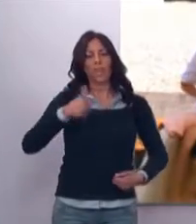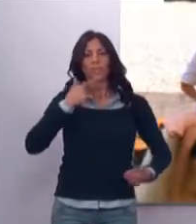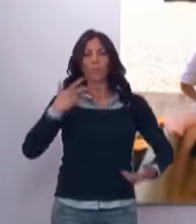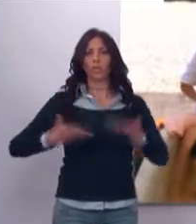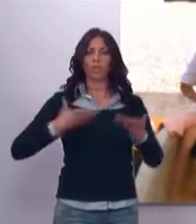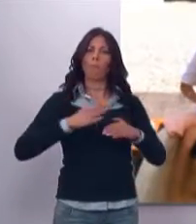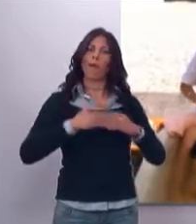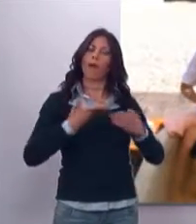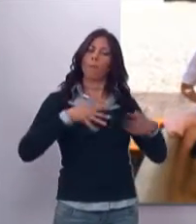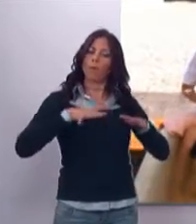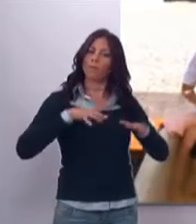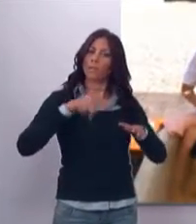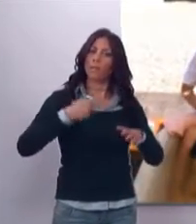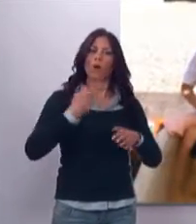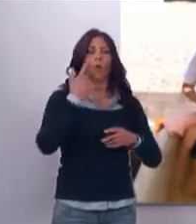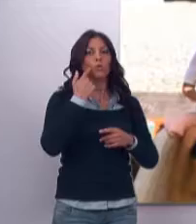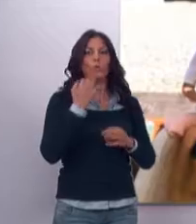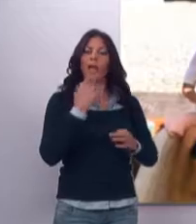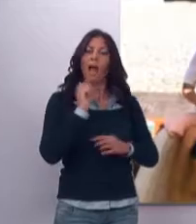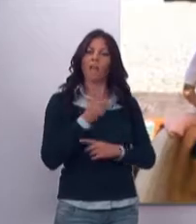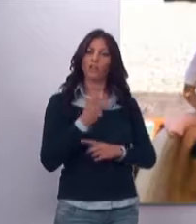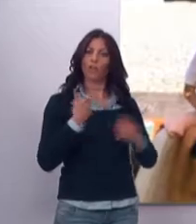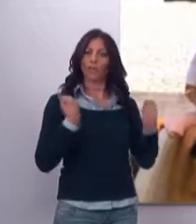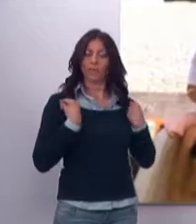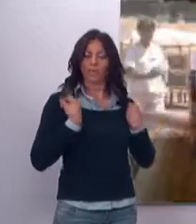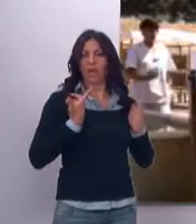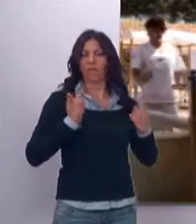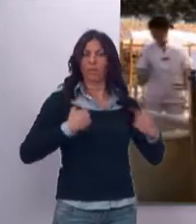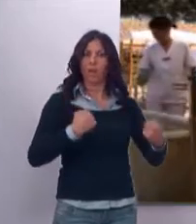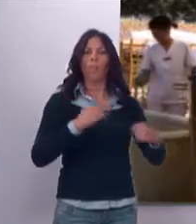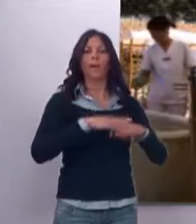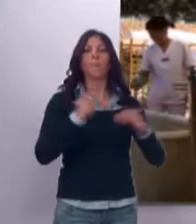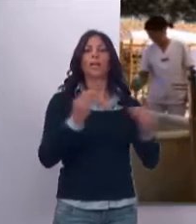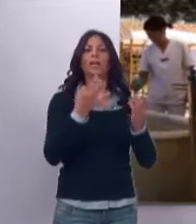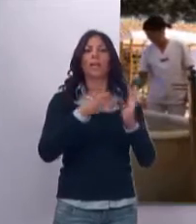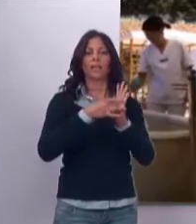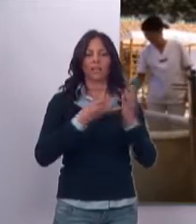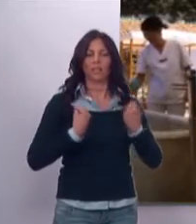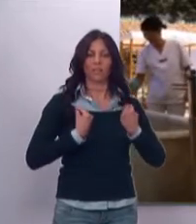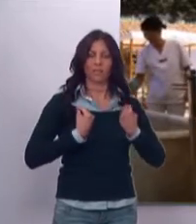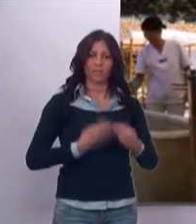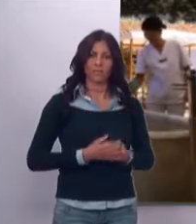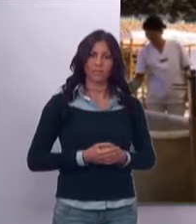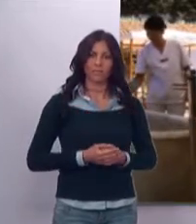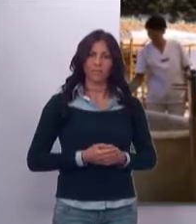de la potenciación de la promoción de hábitos de vida saludable para unha maior calidad de vida.